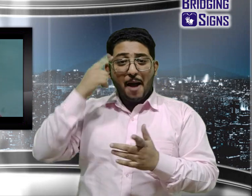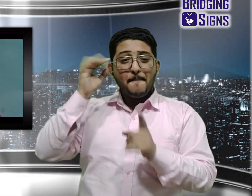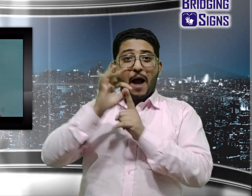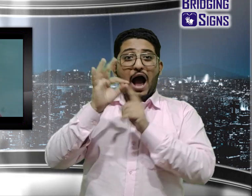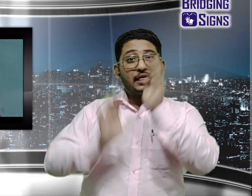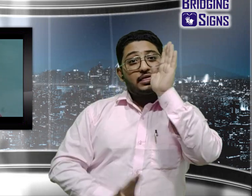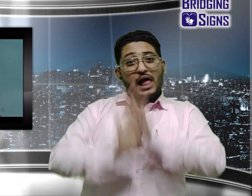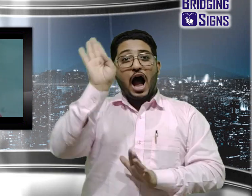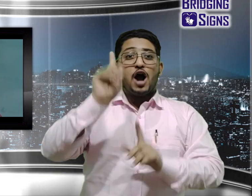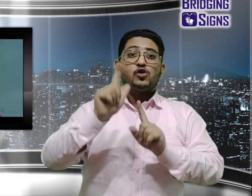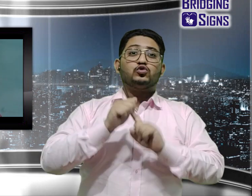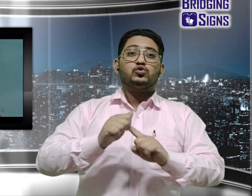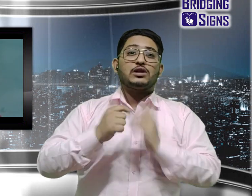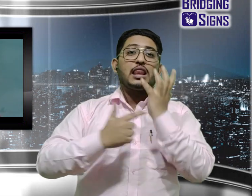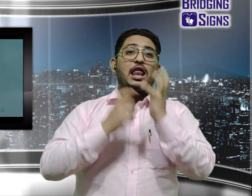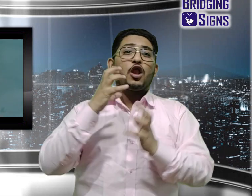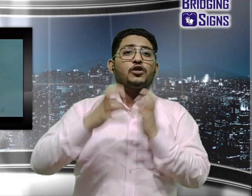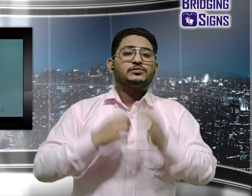कर सके,